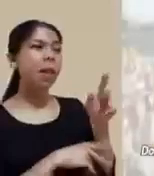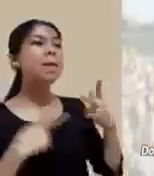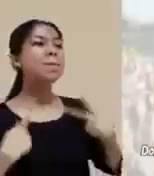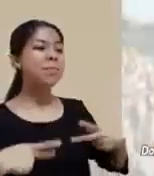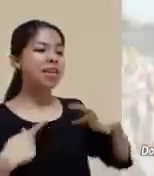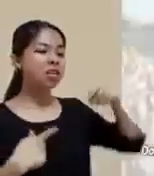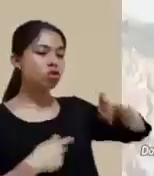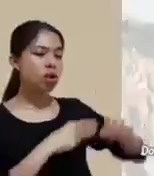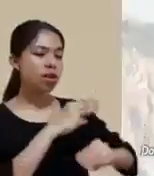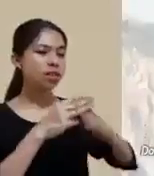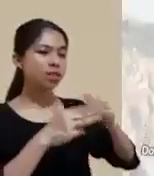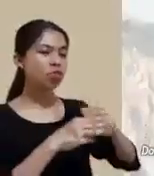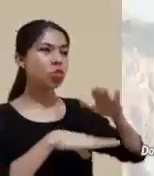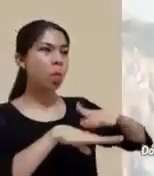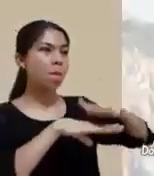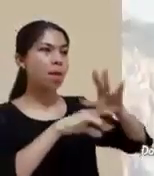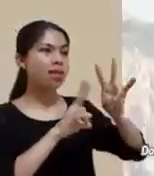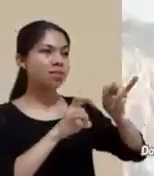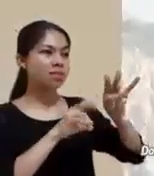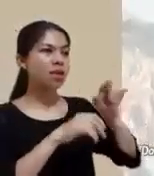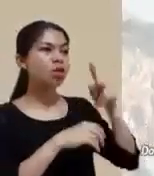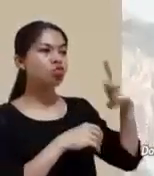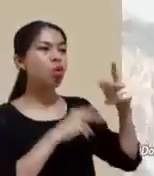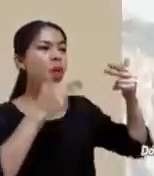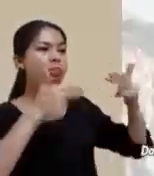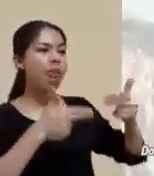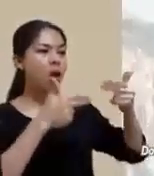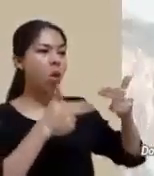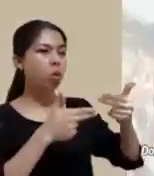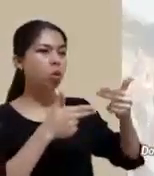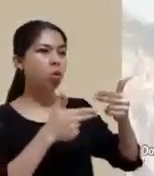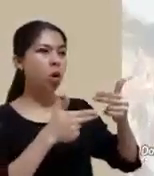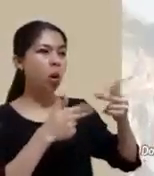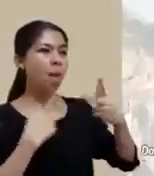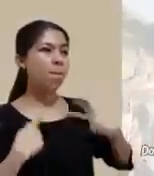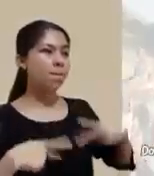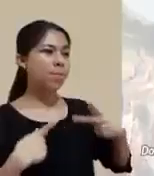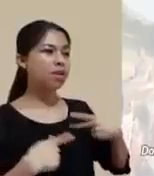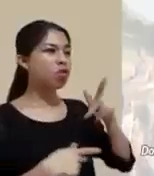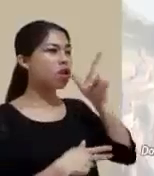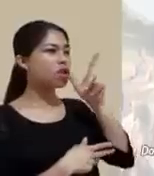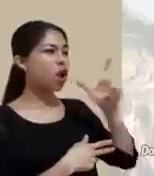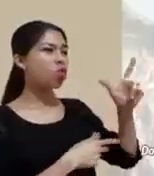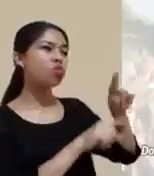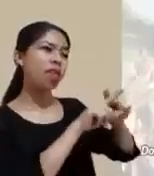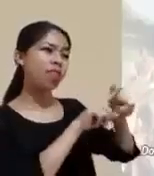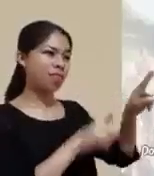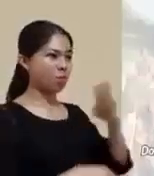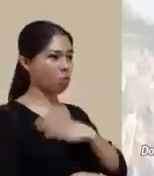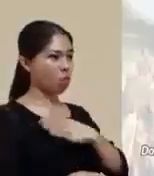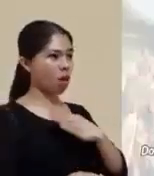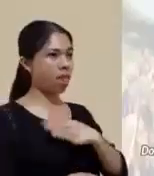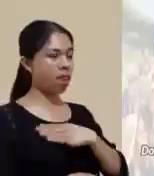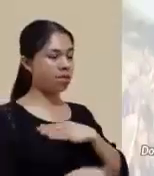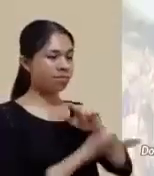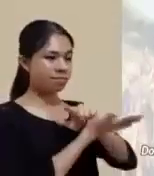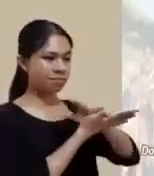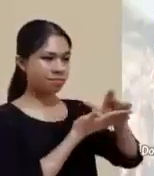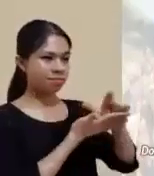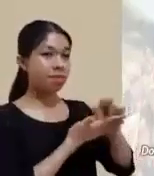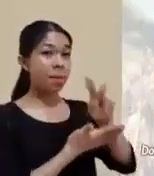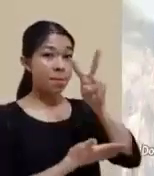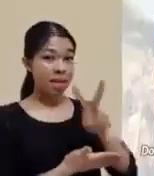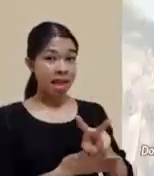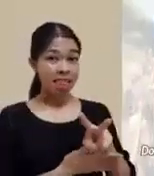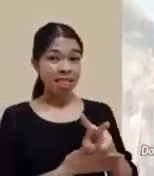los que pertenecen a este mundo son más hábiles en sus negocios que los que pertenecen a la luz. Yo les digo, con